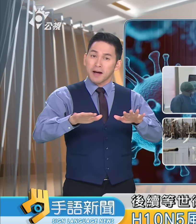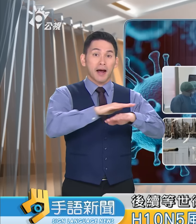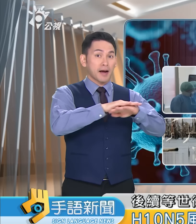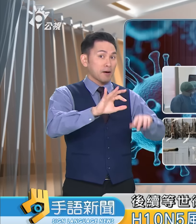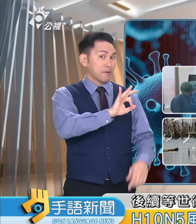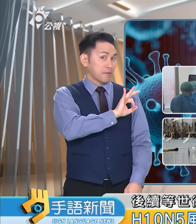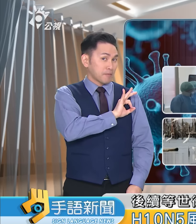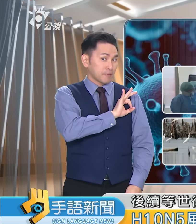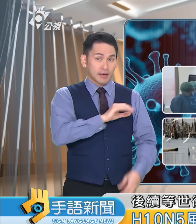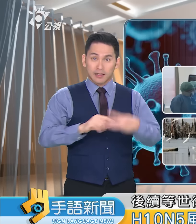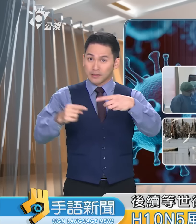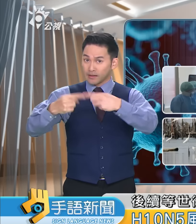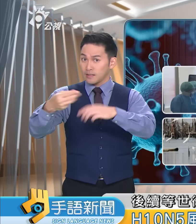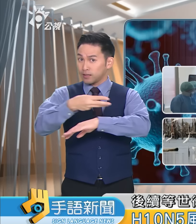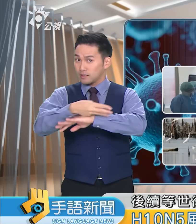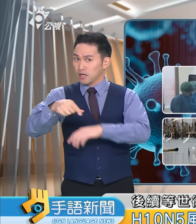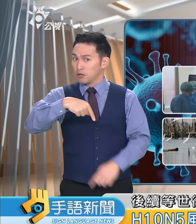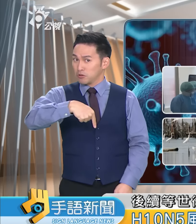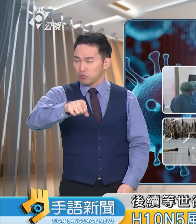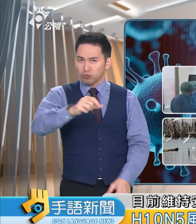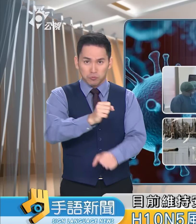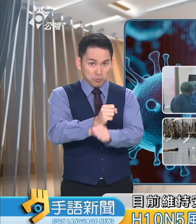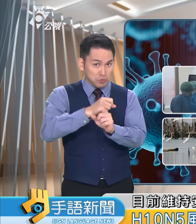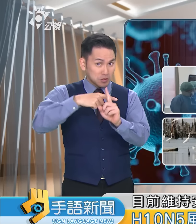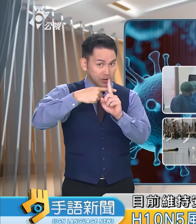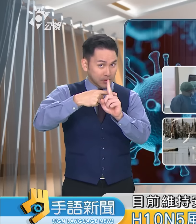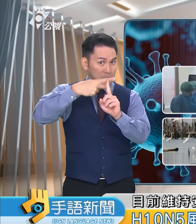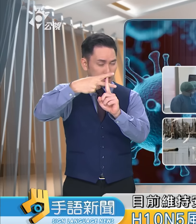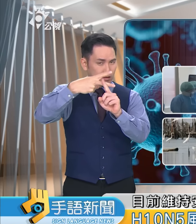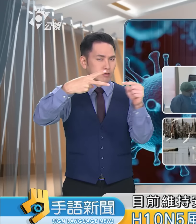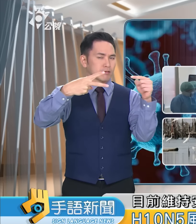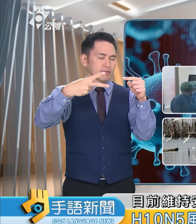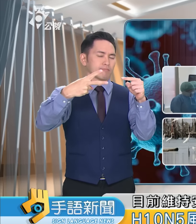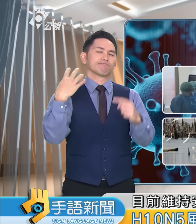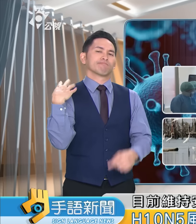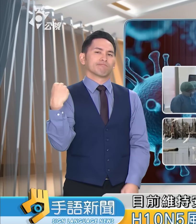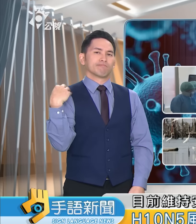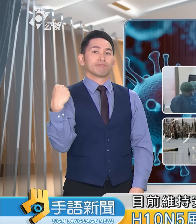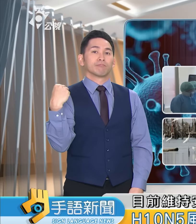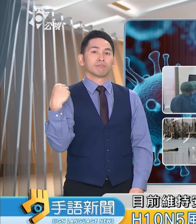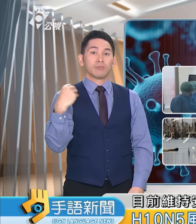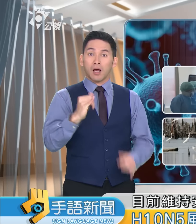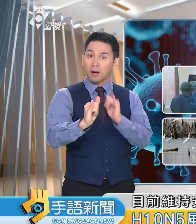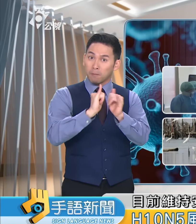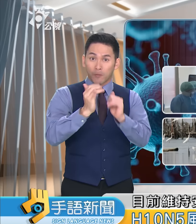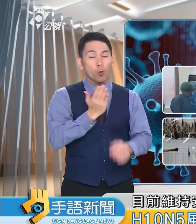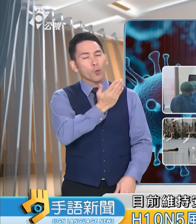织评估传播风险，目前维持安徽、浙江为2级旅游警示，提醒